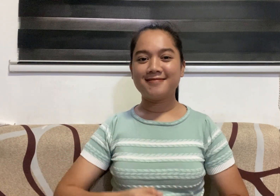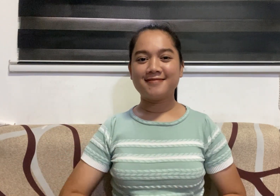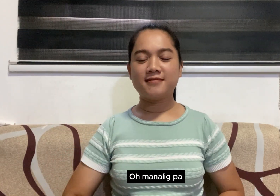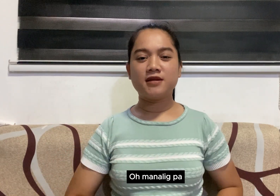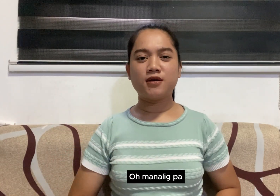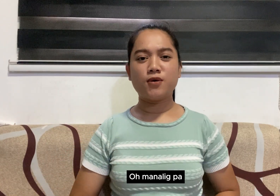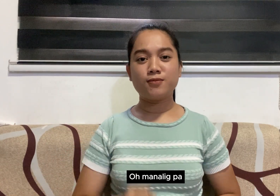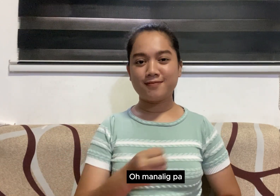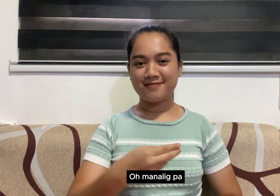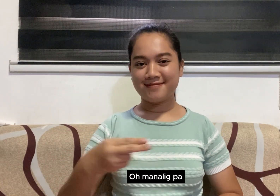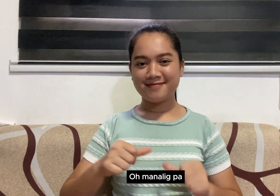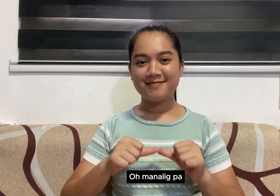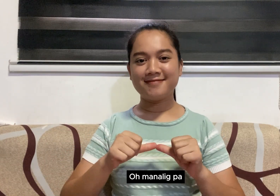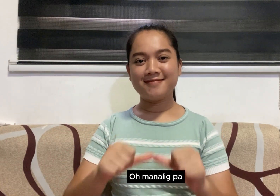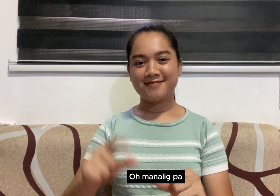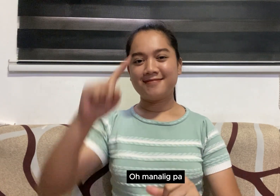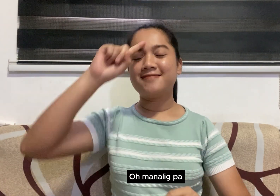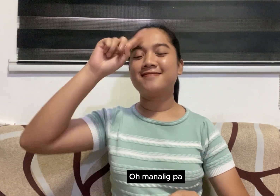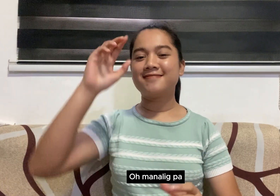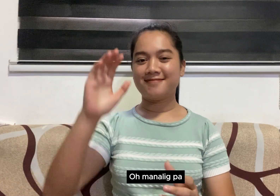o manalig pa.